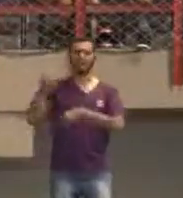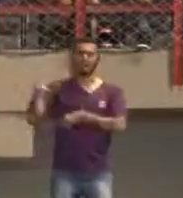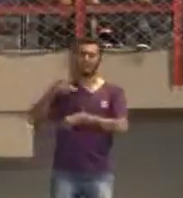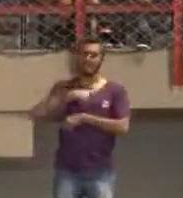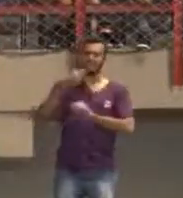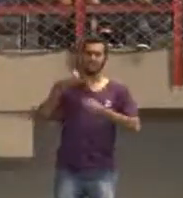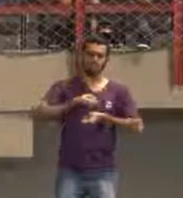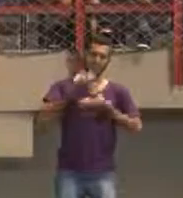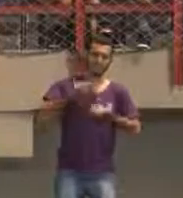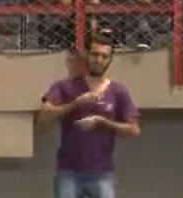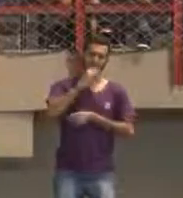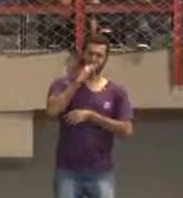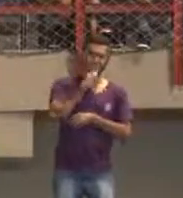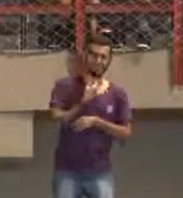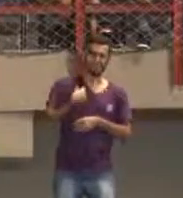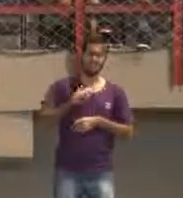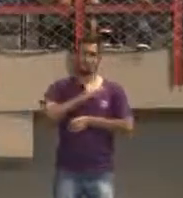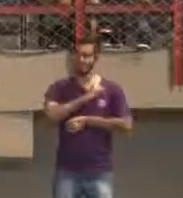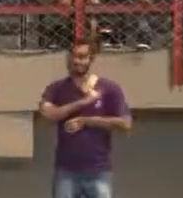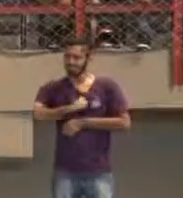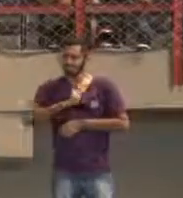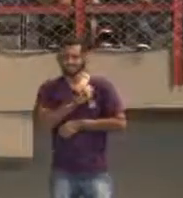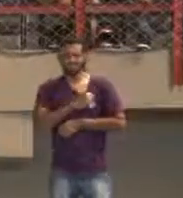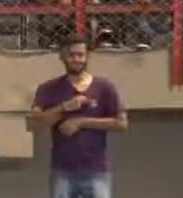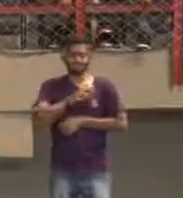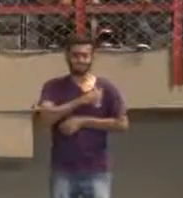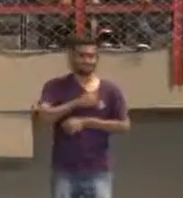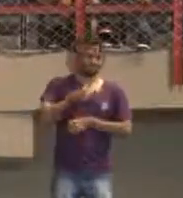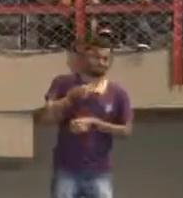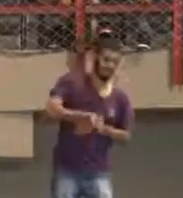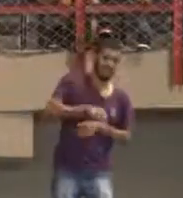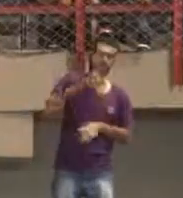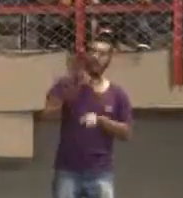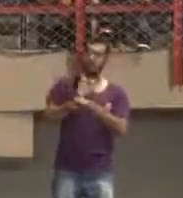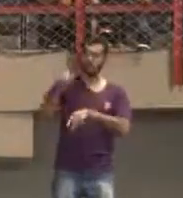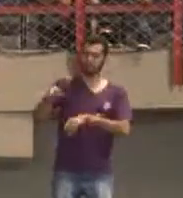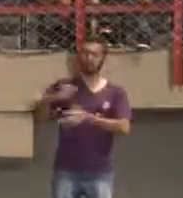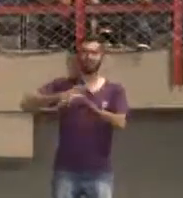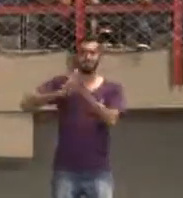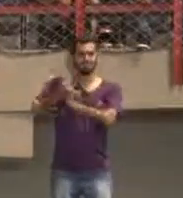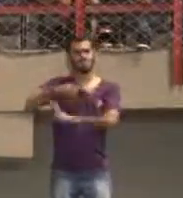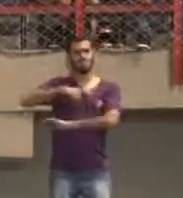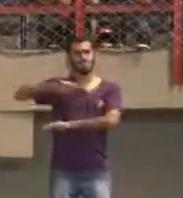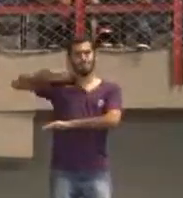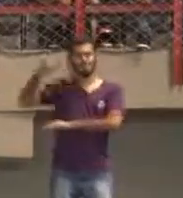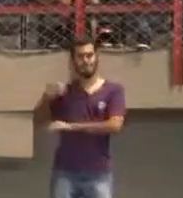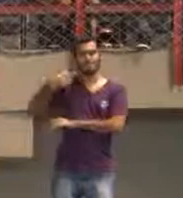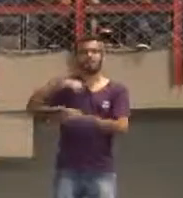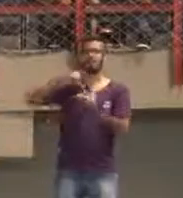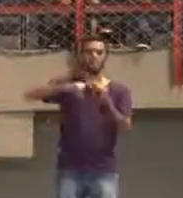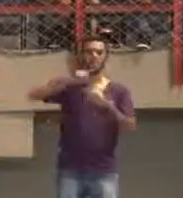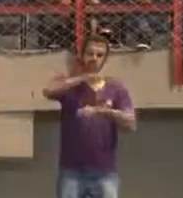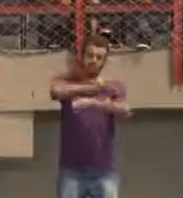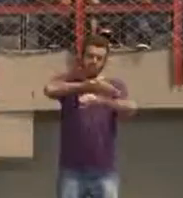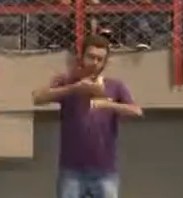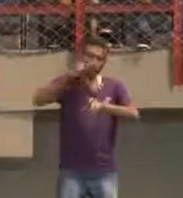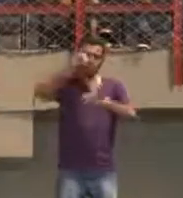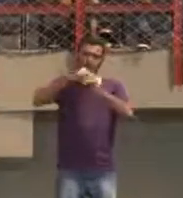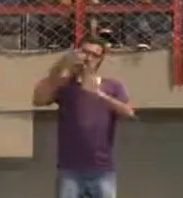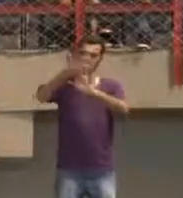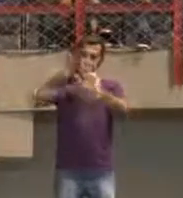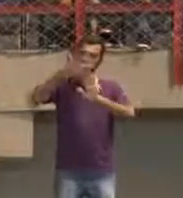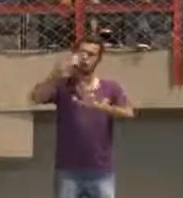melancólica, decadente, graças ao preconceito que sofreu. E o branco, quando aparece dentro do texto, é simbólico desse